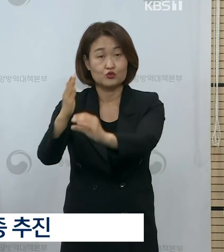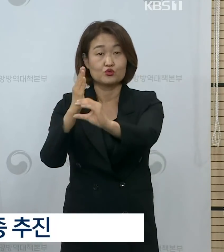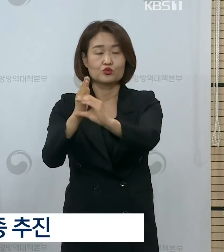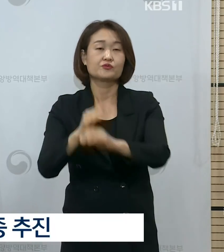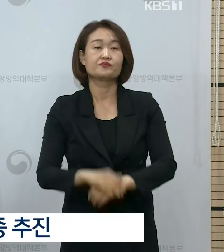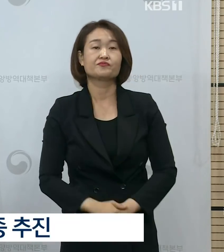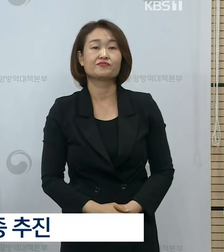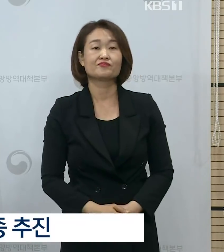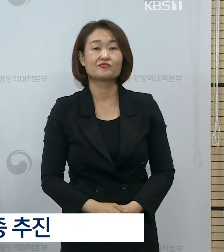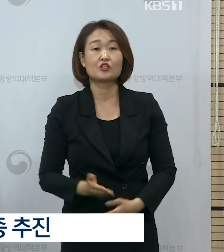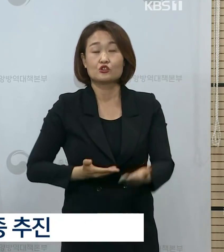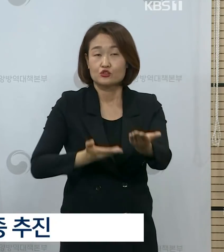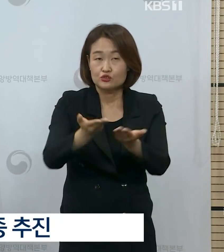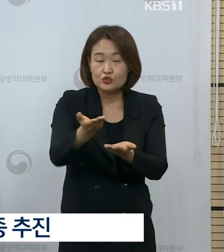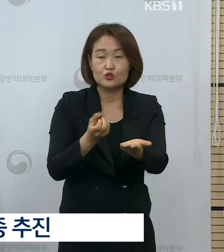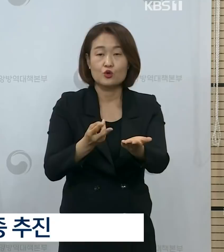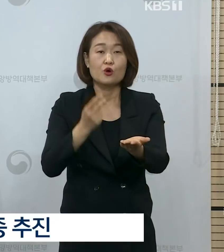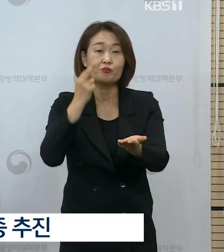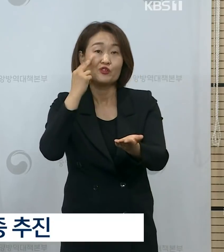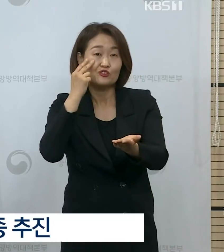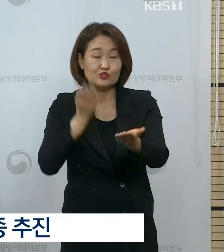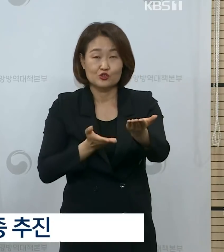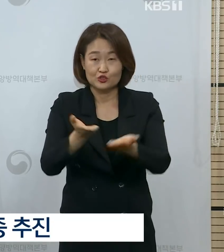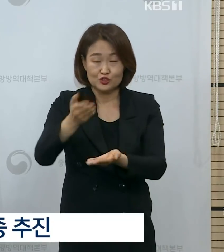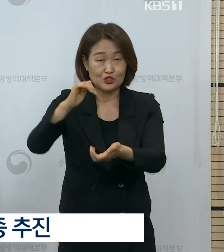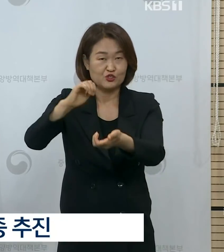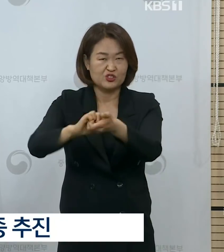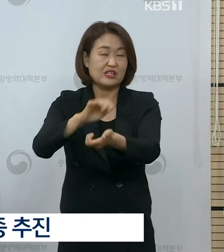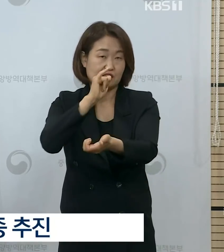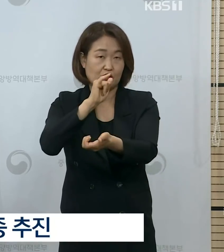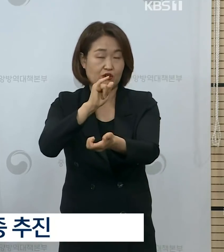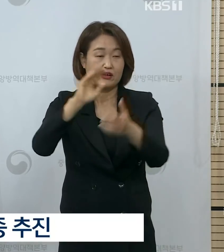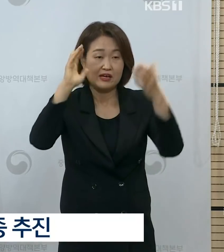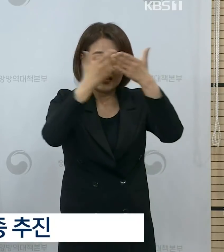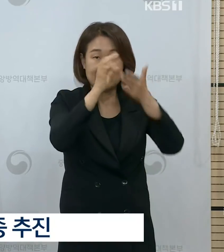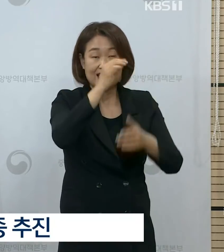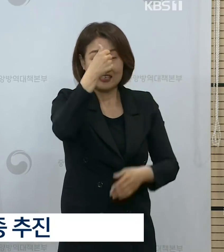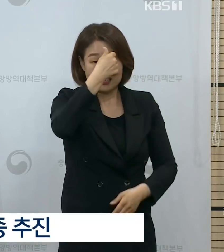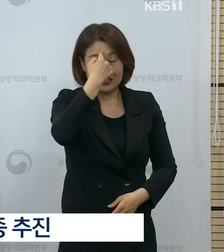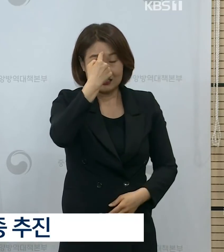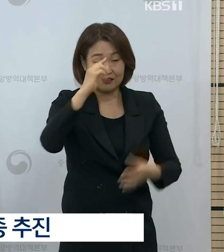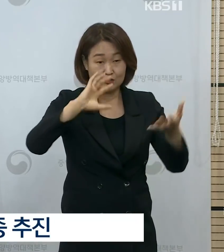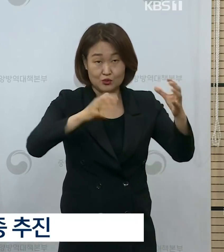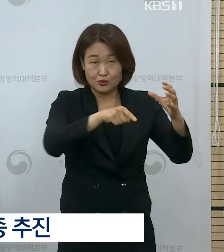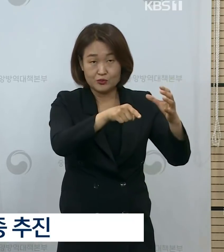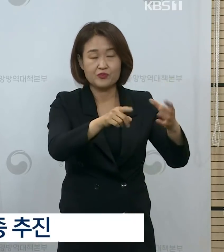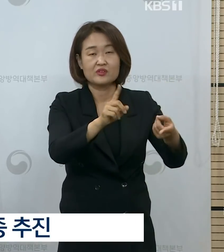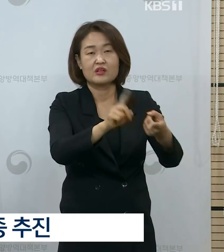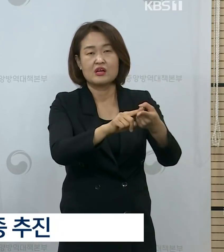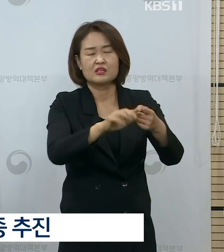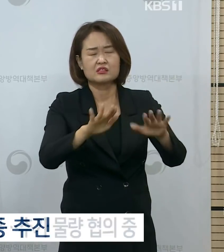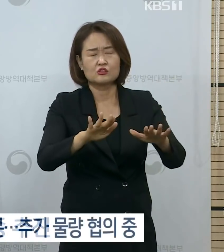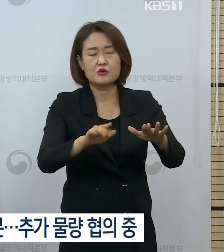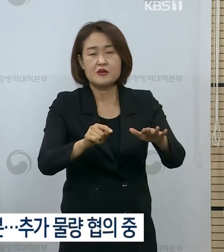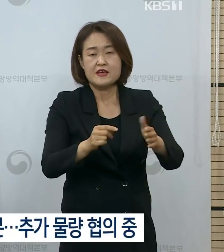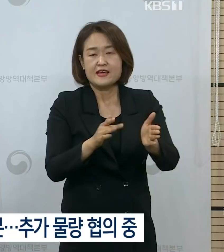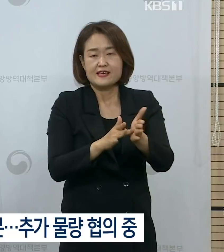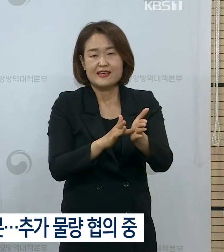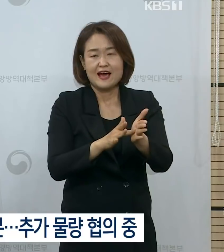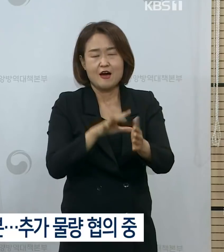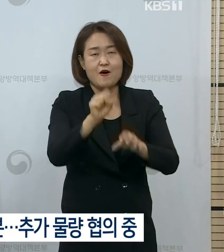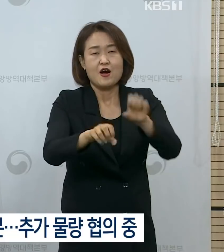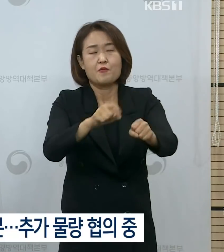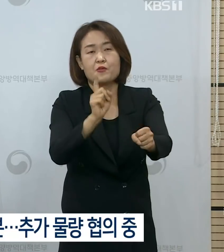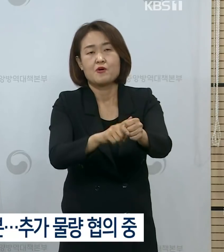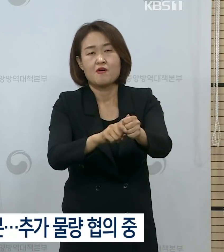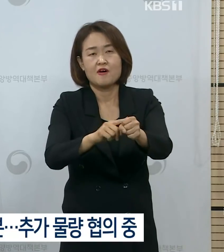EU의 수출 허가제 강화, 미국의 수출 규제 행정명령, 인도의 수출 제한 등 백신 확보 경쟁이 심화되고 있으나 이러한